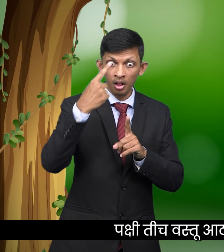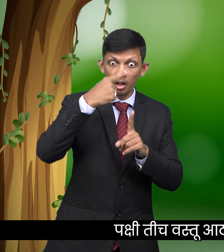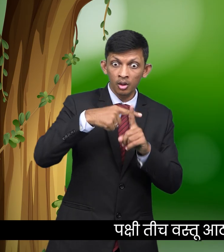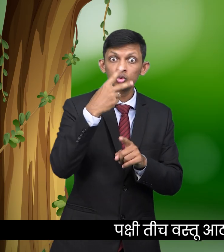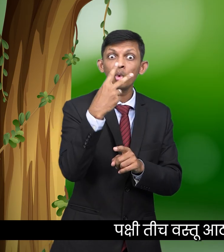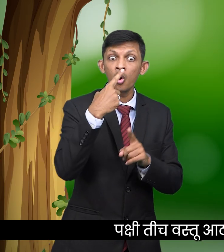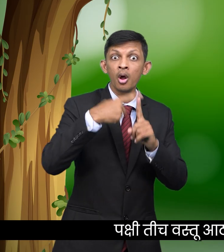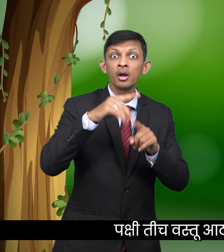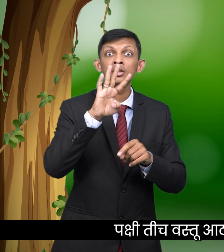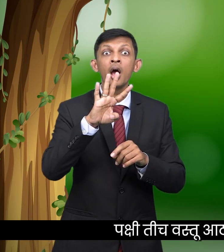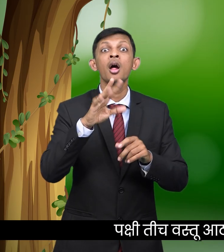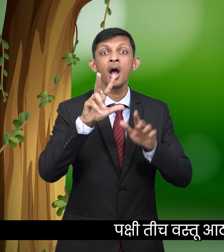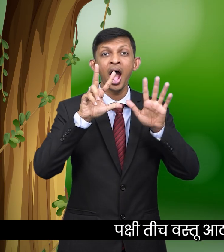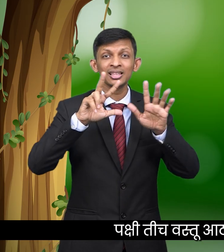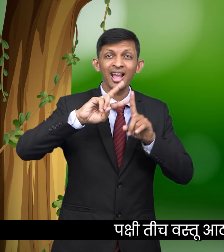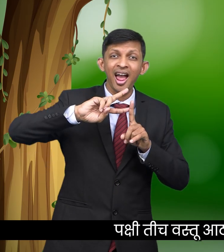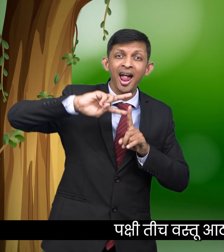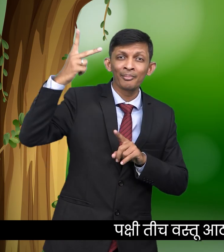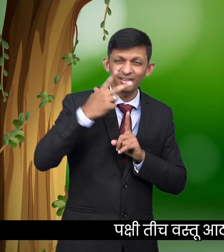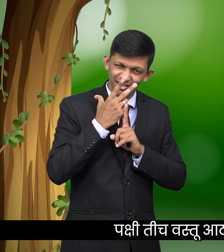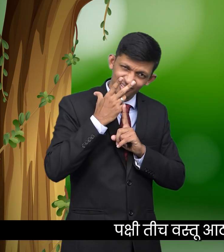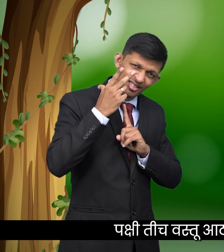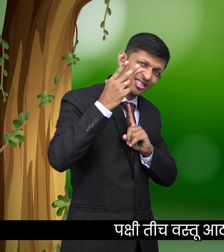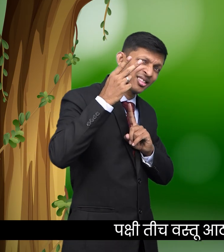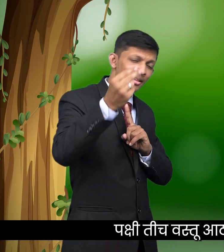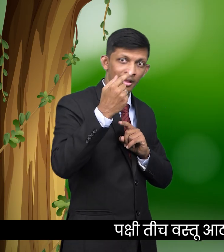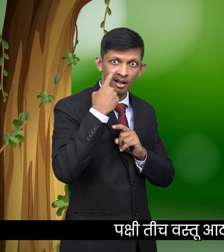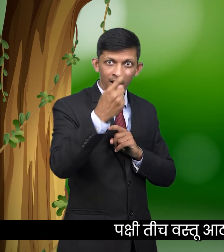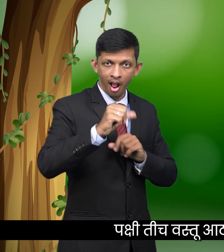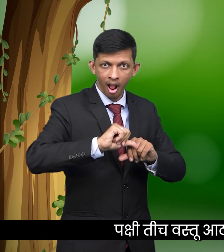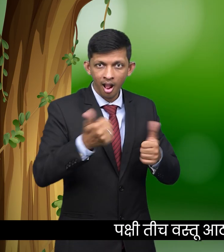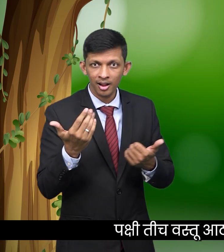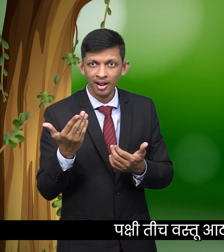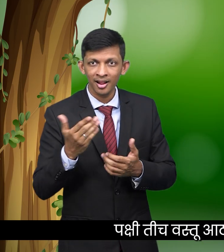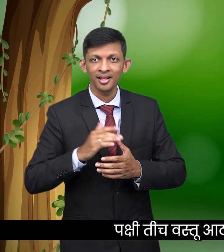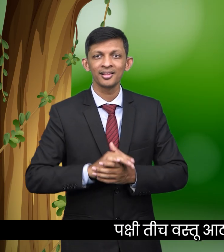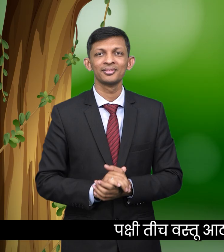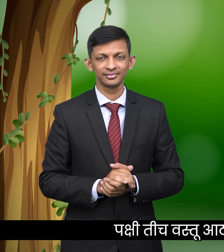पक्षी तीच वस्तू 8 मीटर अंतरावरून पाहू शकतात.